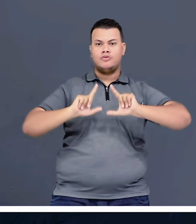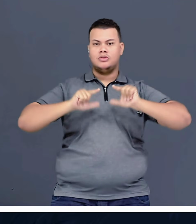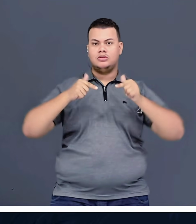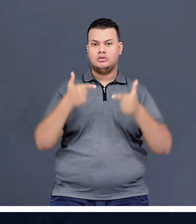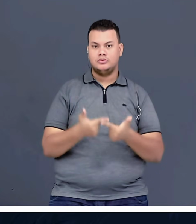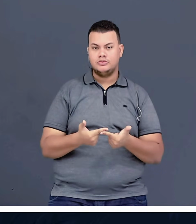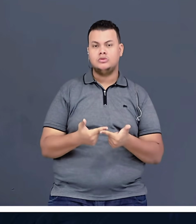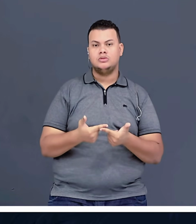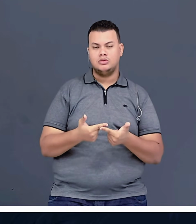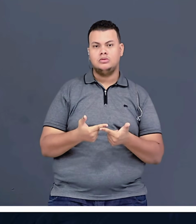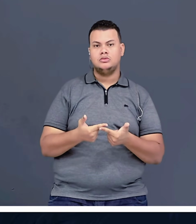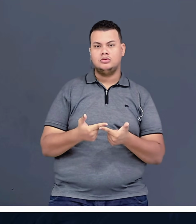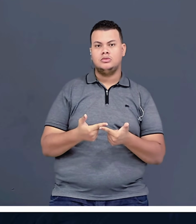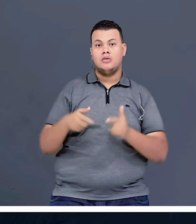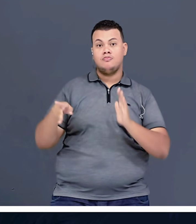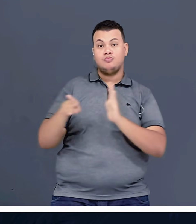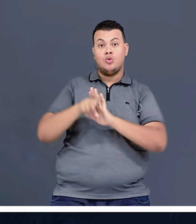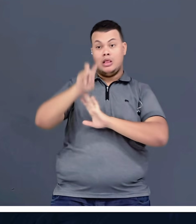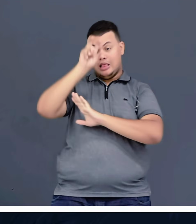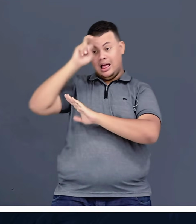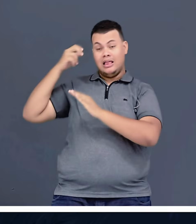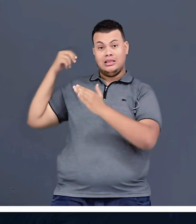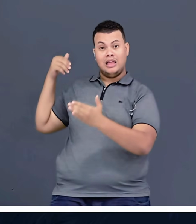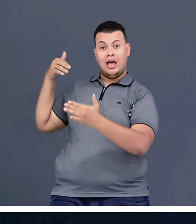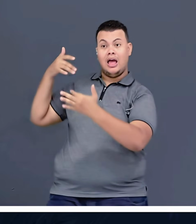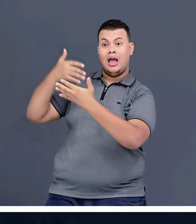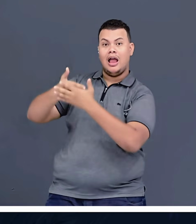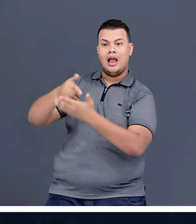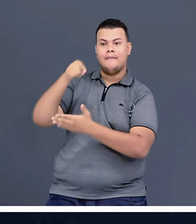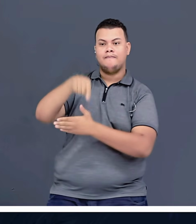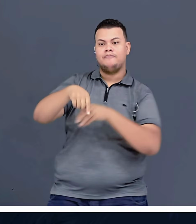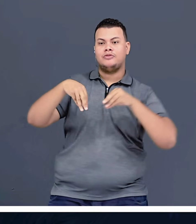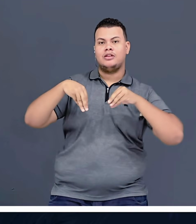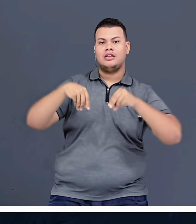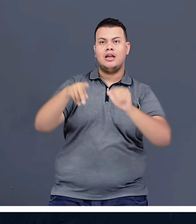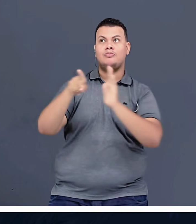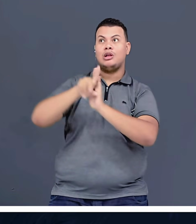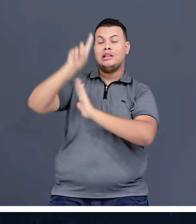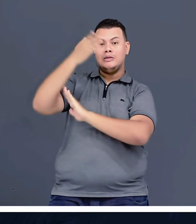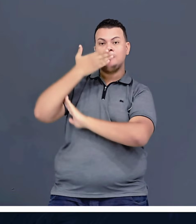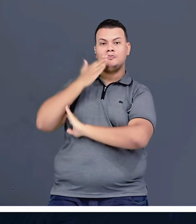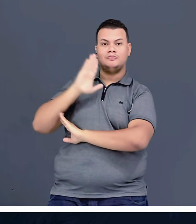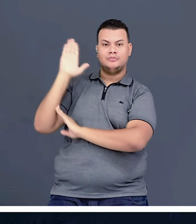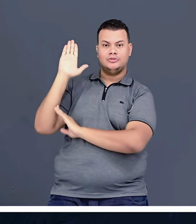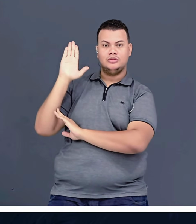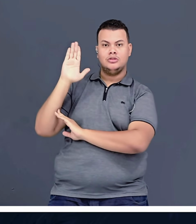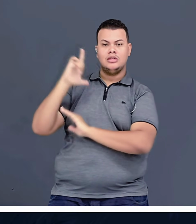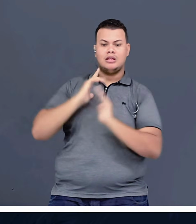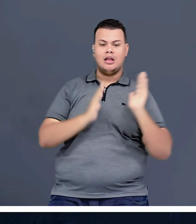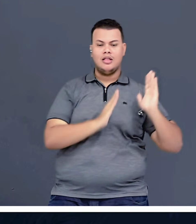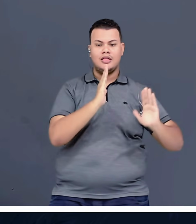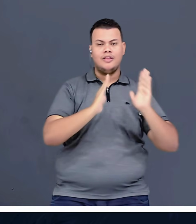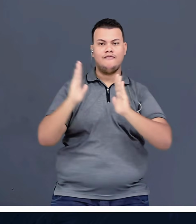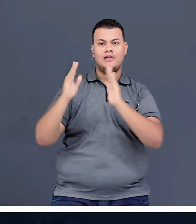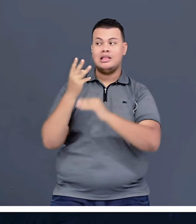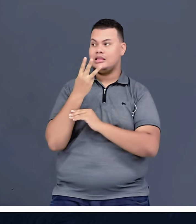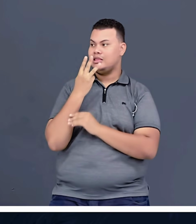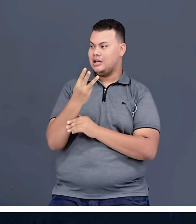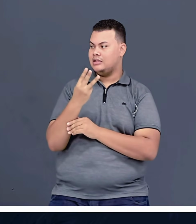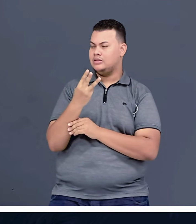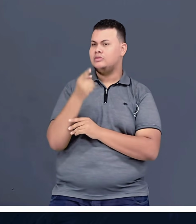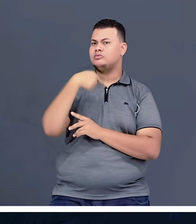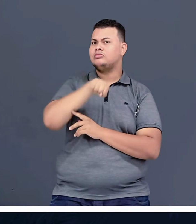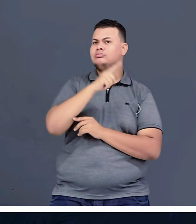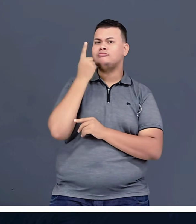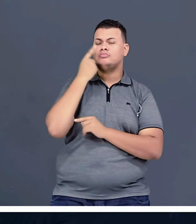do Egito até a terra prometida. 3 fases distintas. E